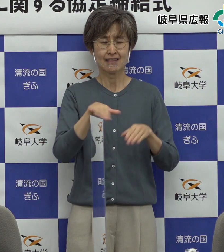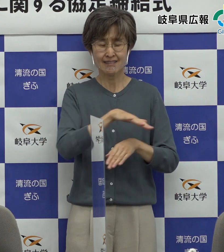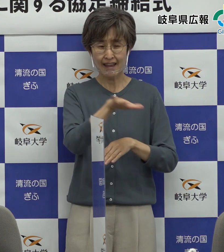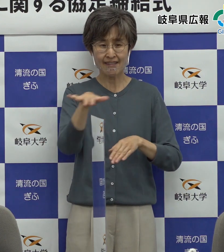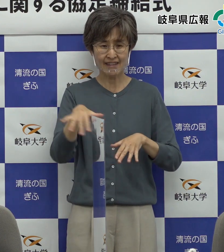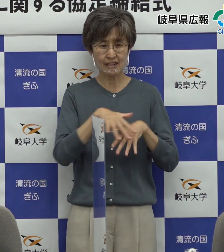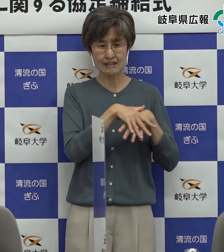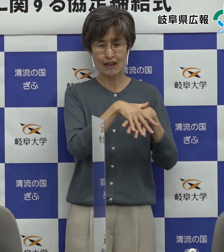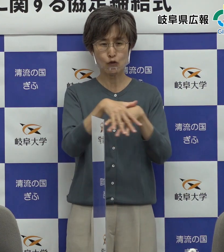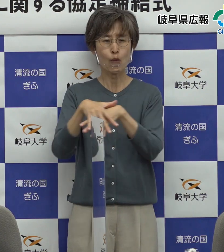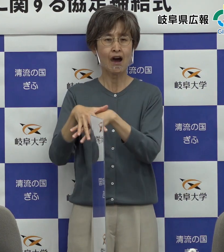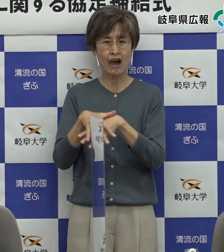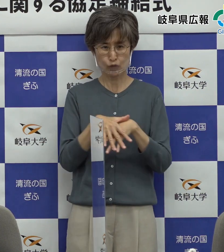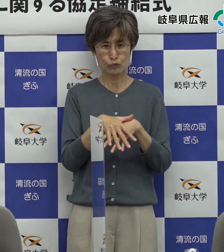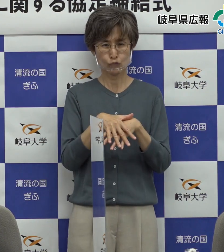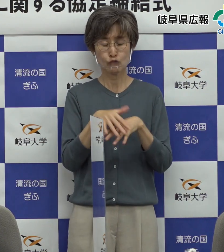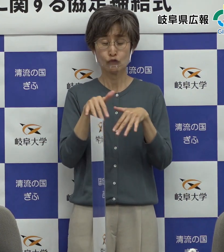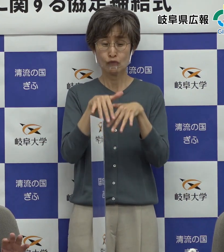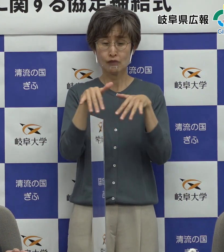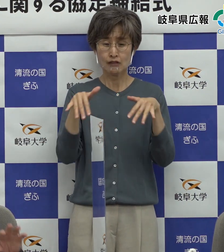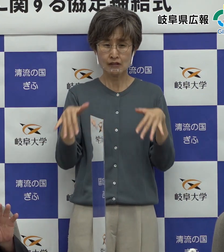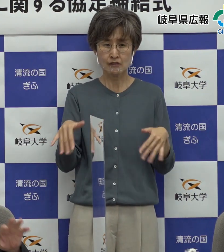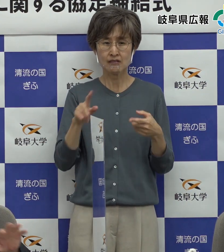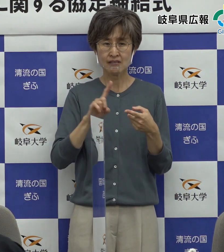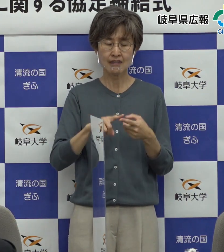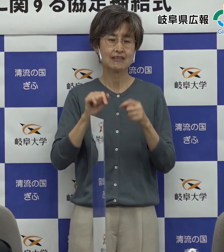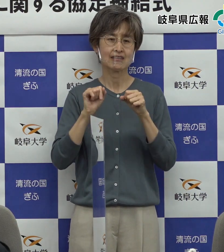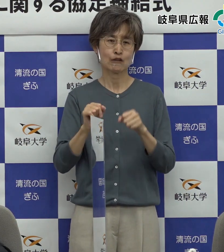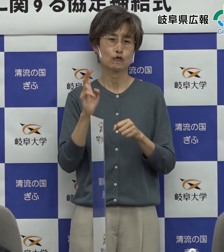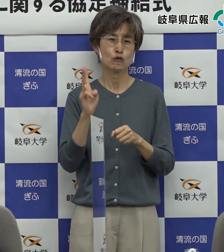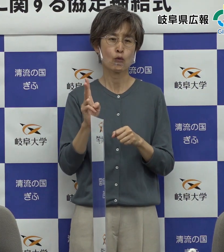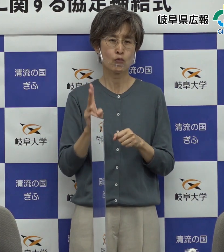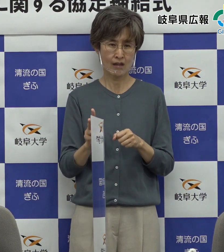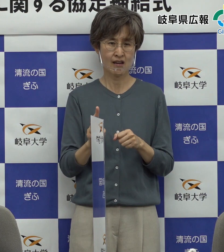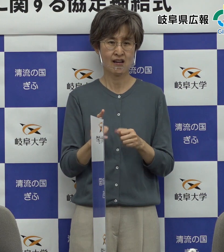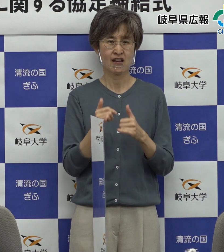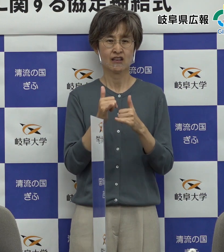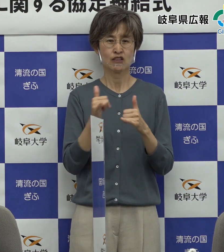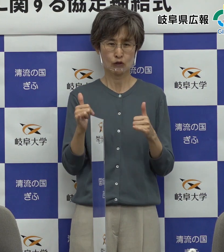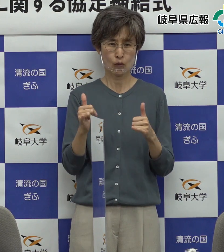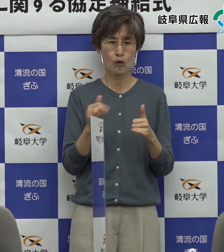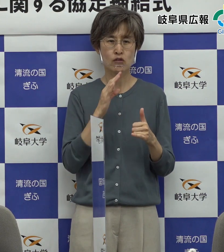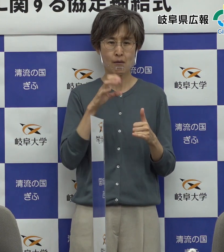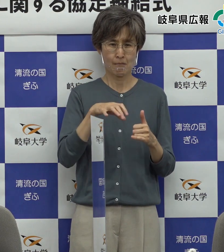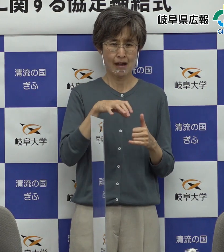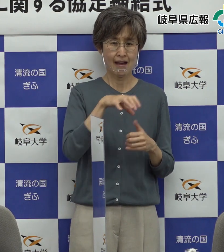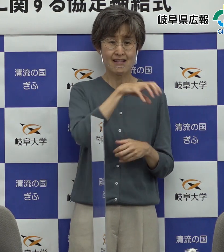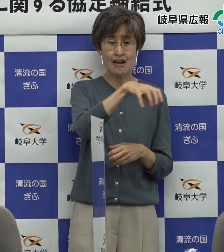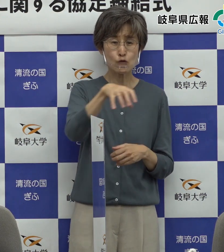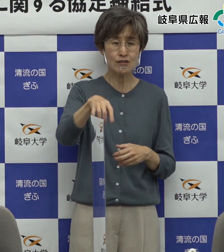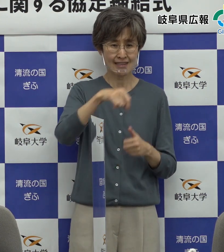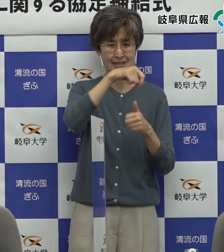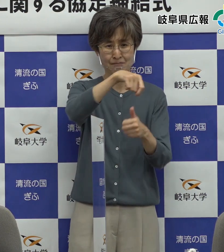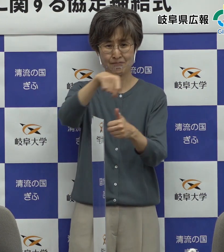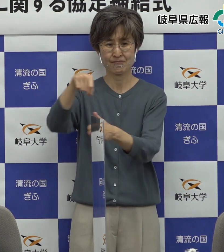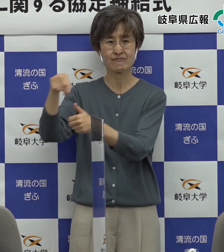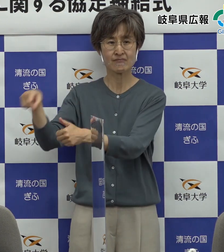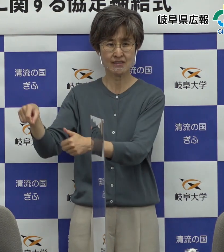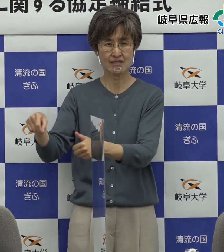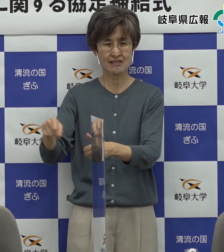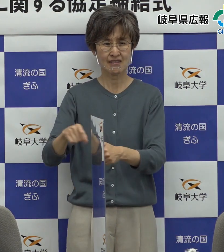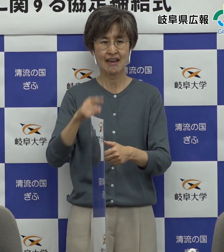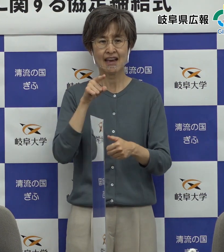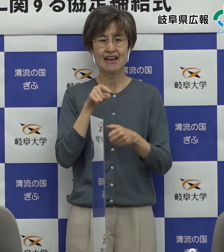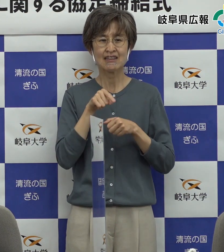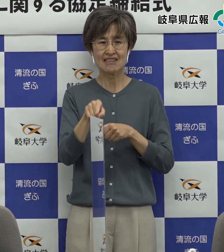ね、システマチックに動けるように、そういう人材が県内、現場に各地におられてですね、一斉に取り組んでいく